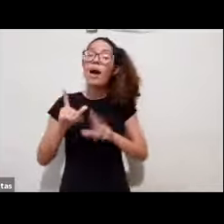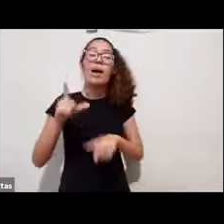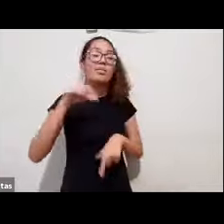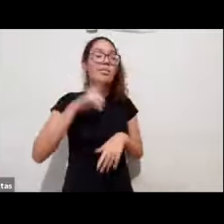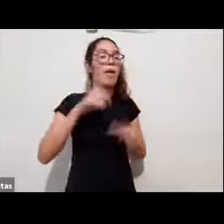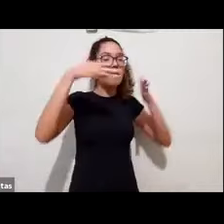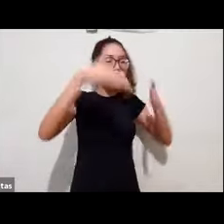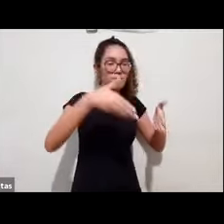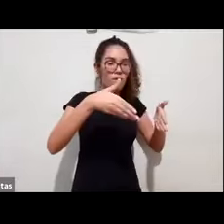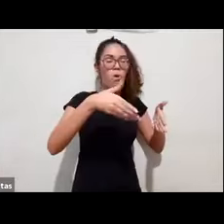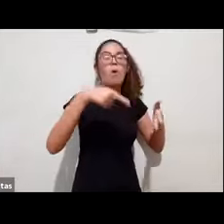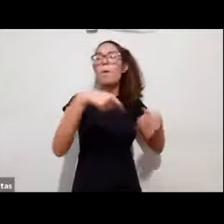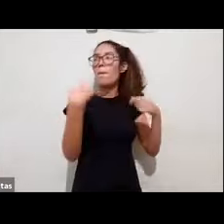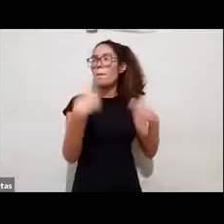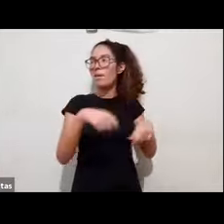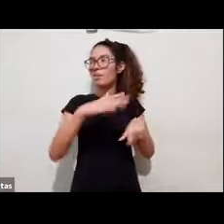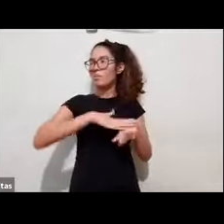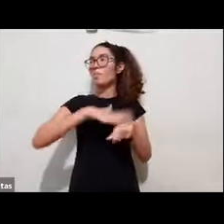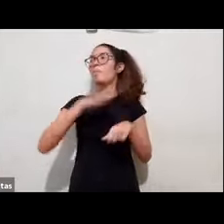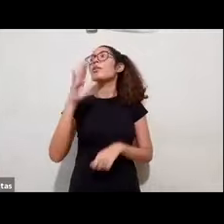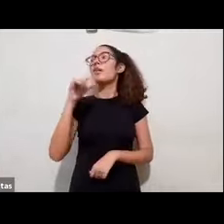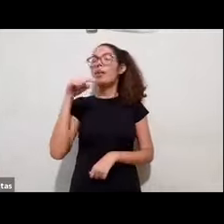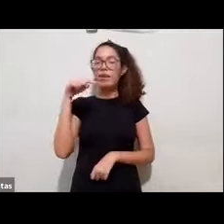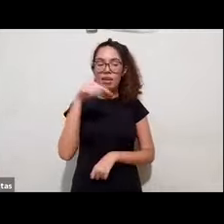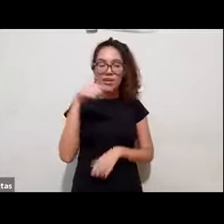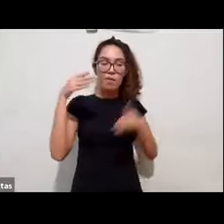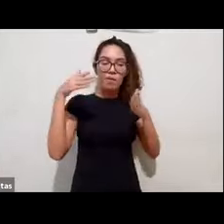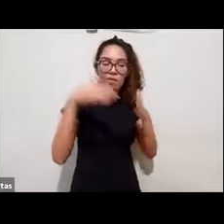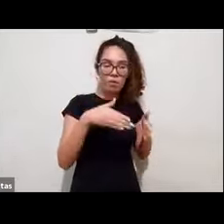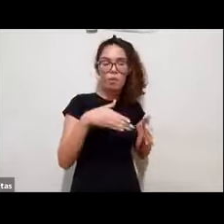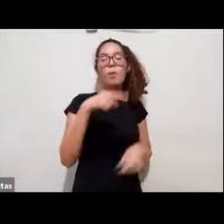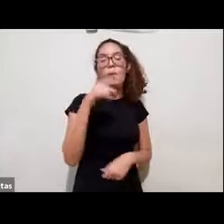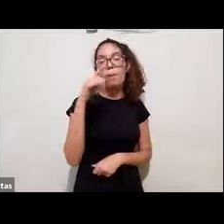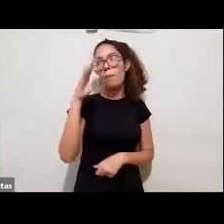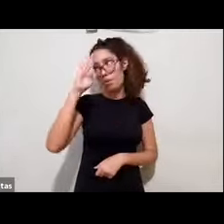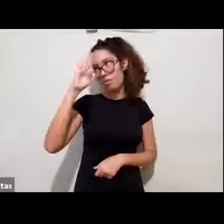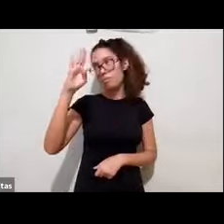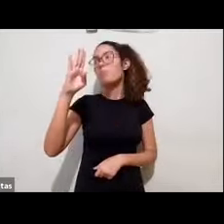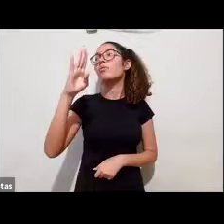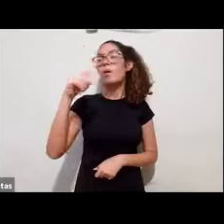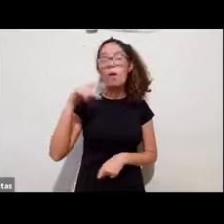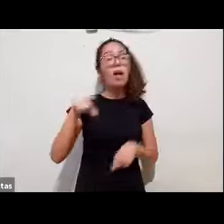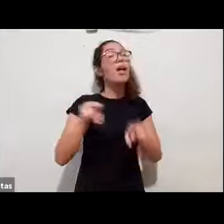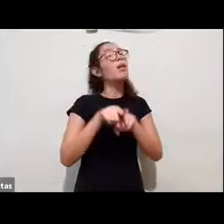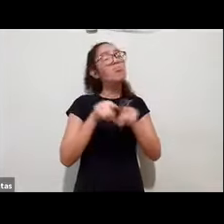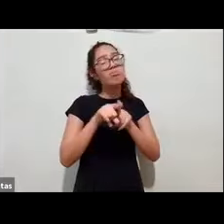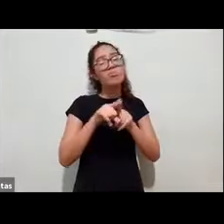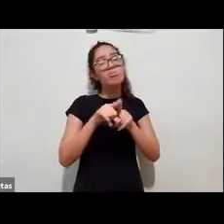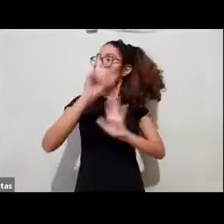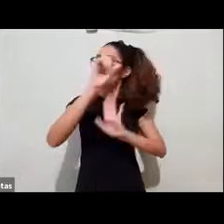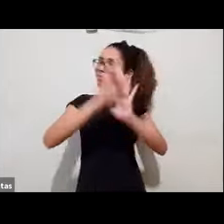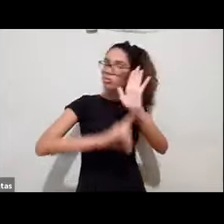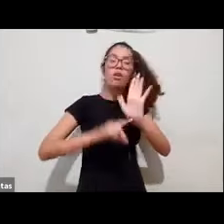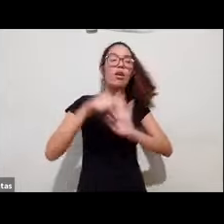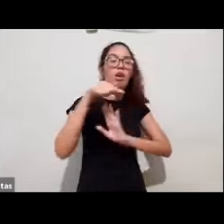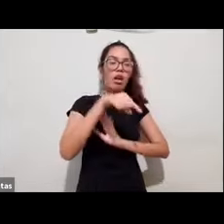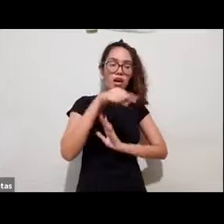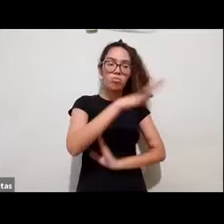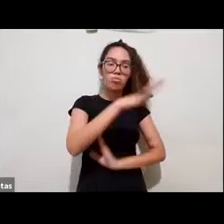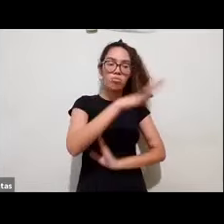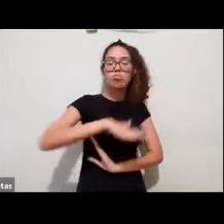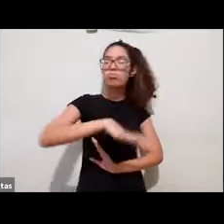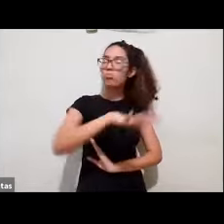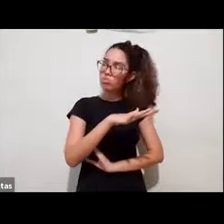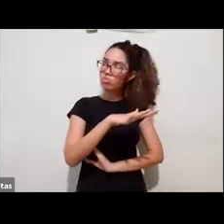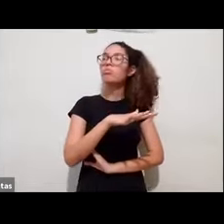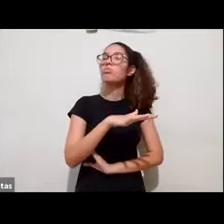é atendida, ela precisa ser atendida a partir de uma política de um direito. Mas o princípio da integralidade,